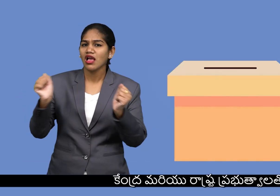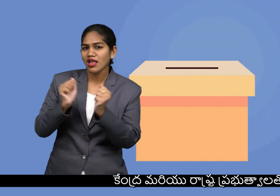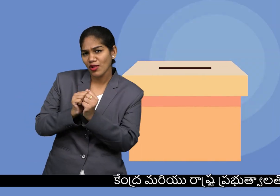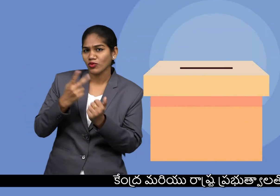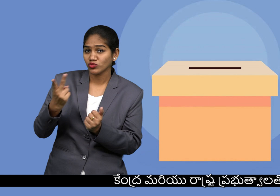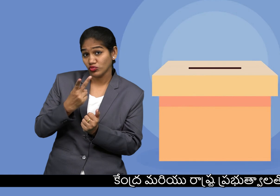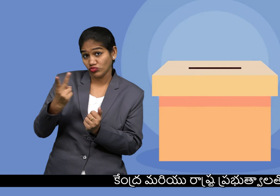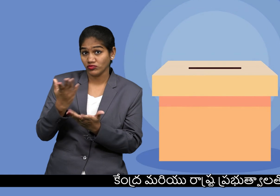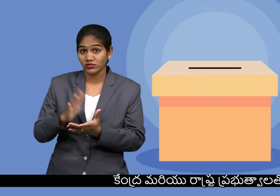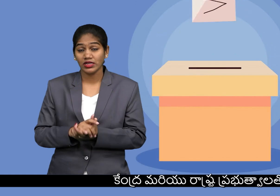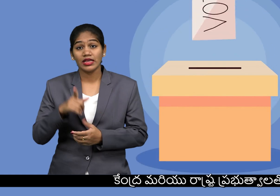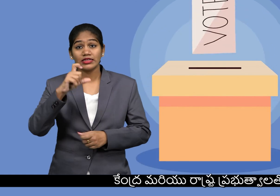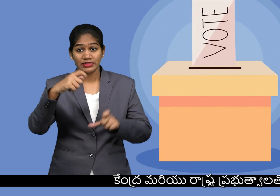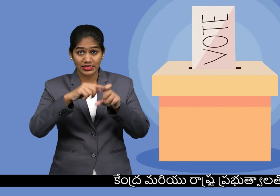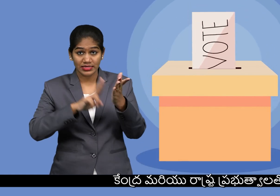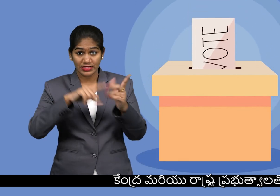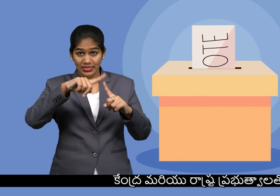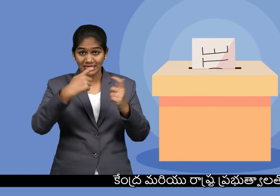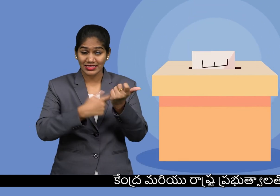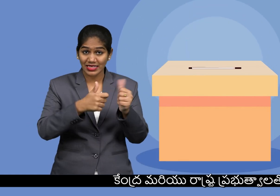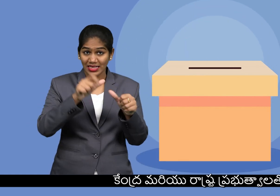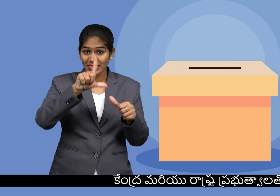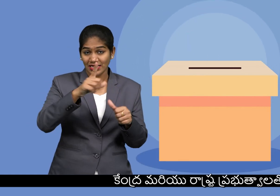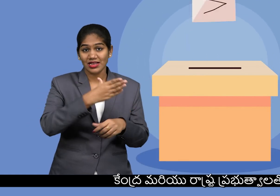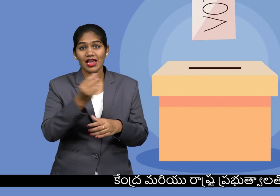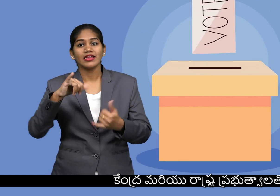కేంద్ర మరియు రాష్ట్ర ప్రభుత్వాలతో పాటు